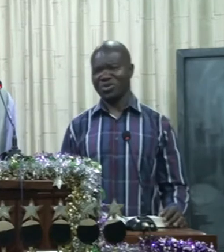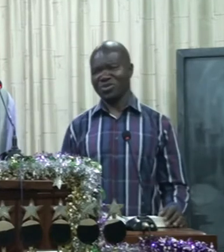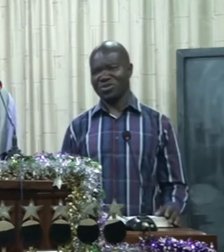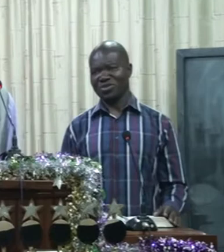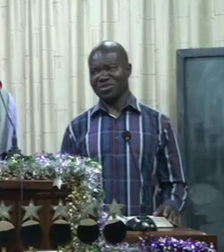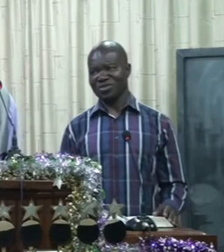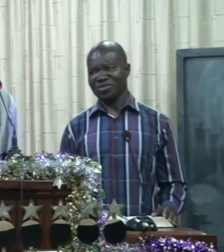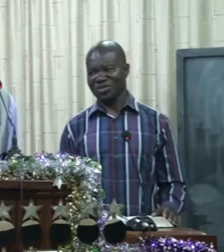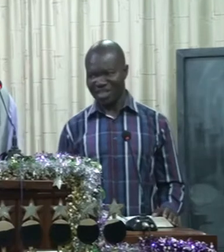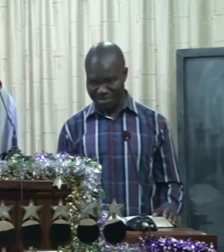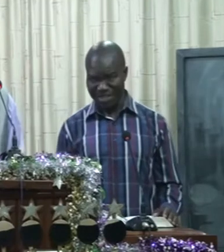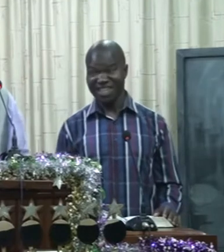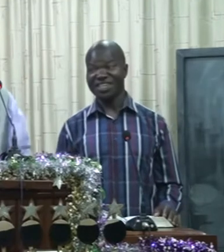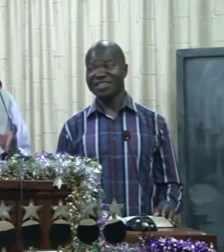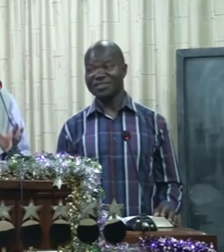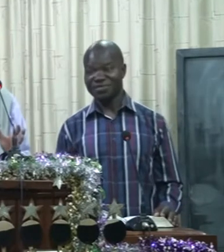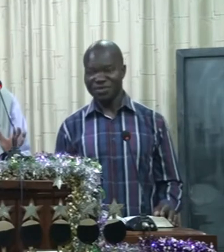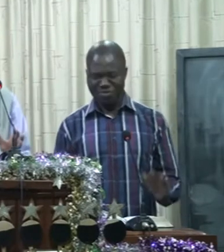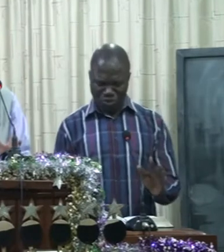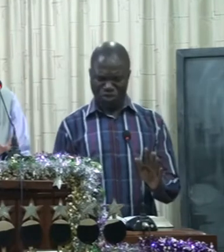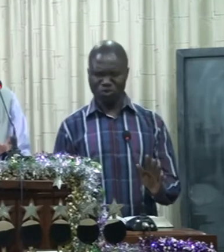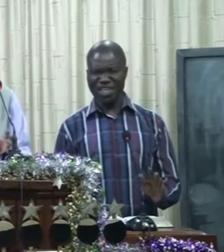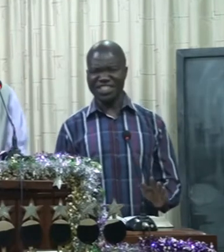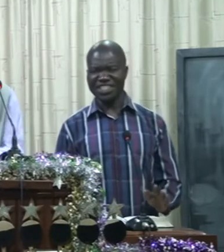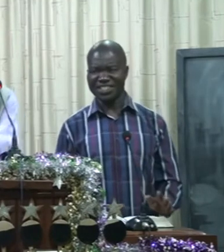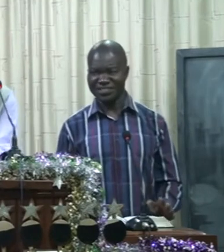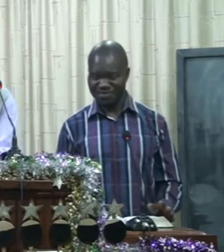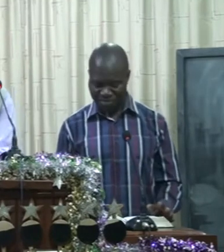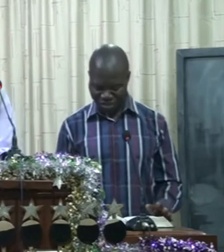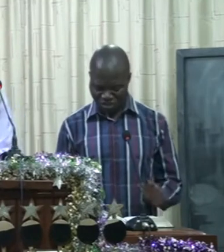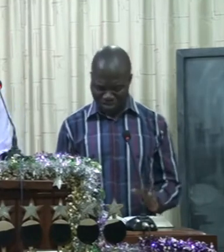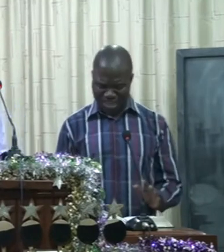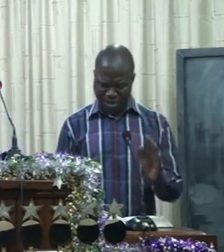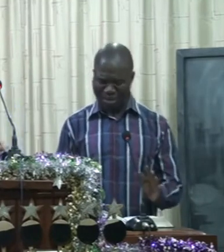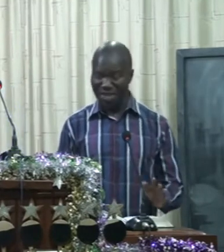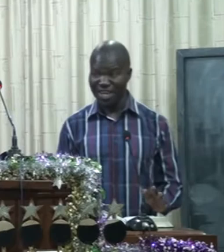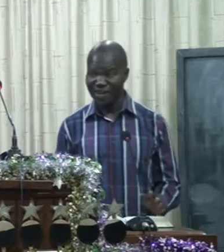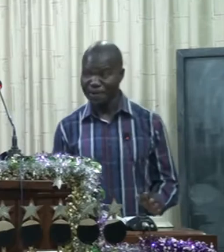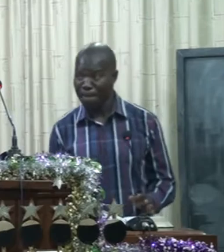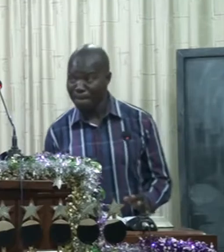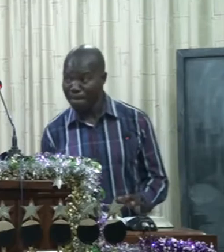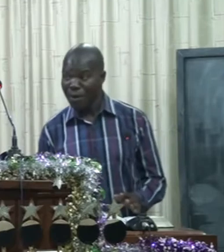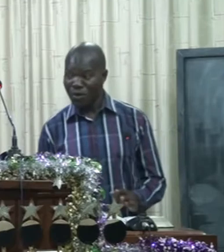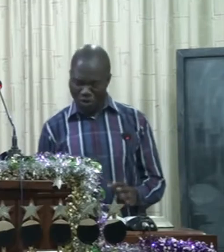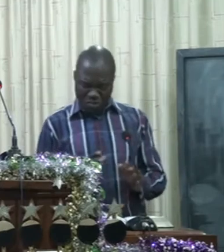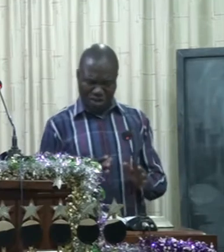yako. Amen. Amina. Que Dieu nous aide. Mungu atusaidie. C'est pourquoi je vous dis. Je m'en nawaambia. Cette femme. Ule